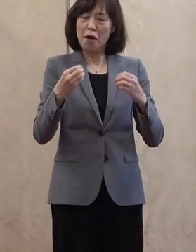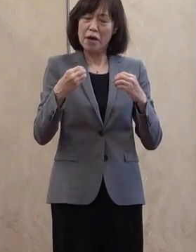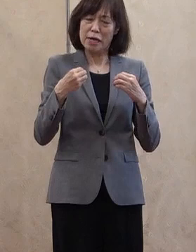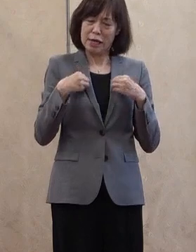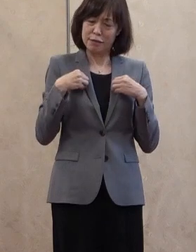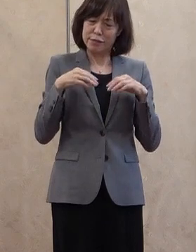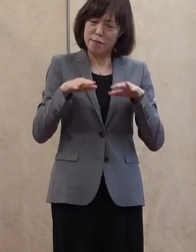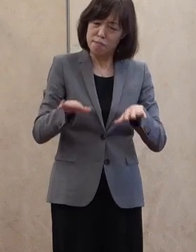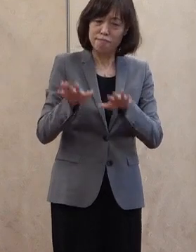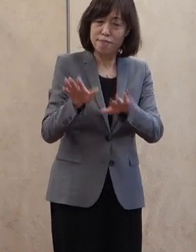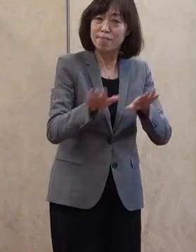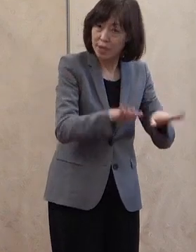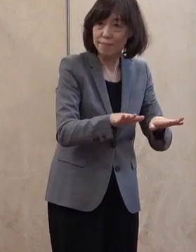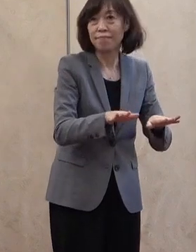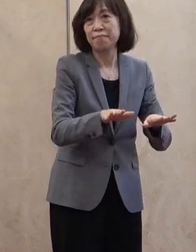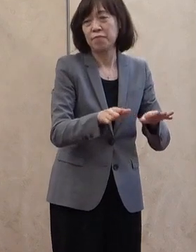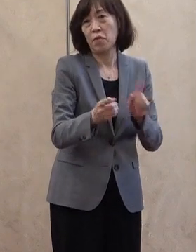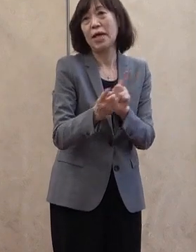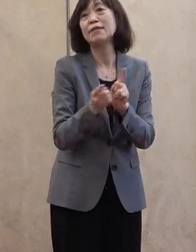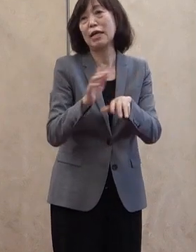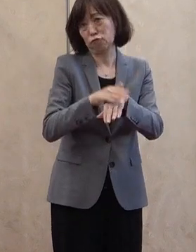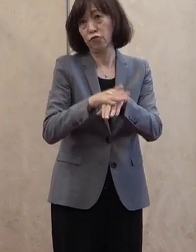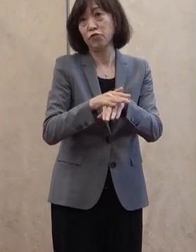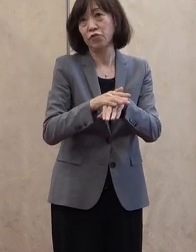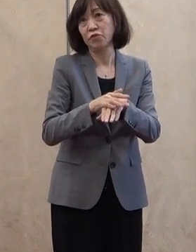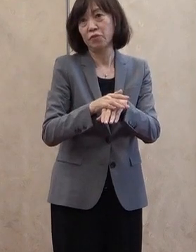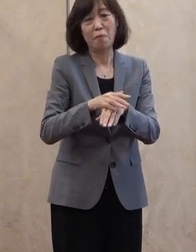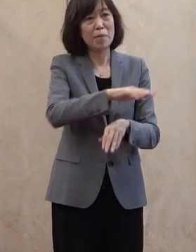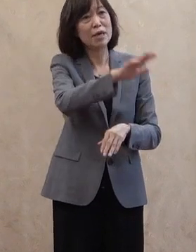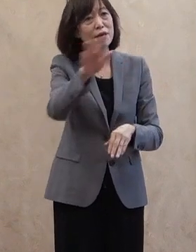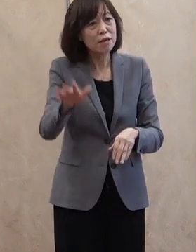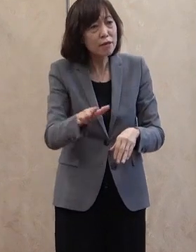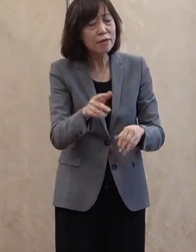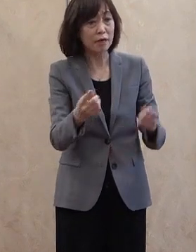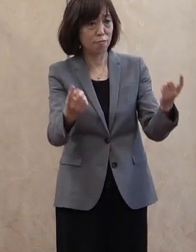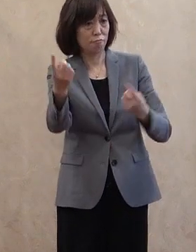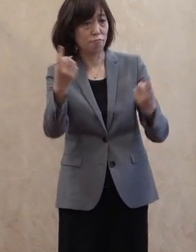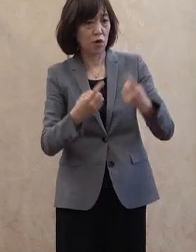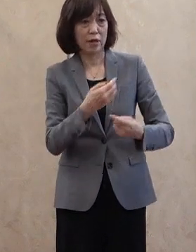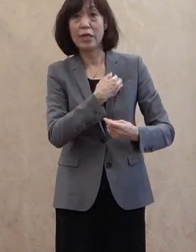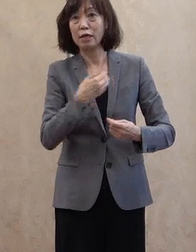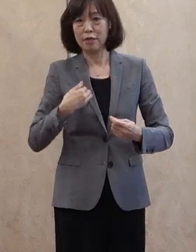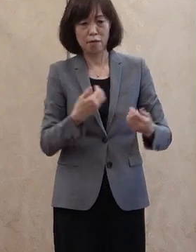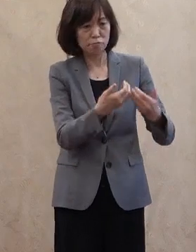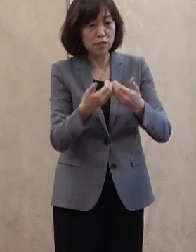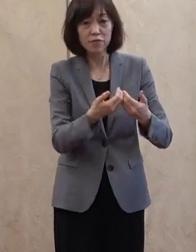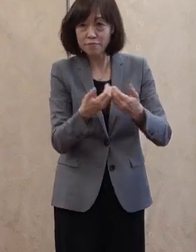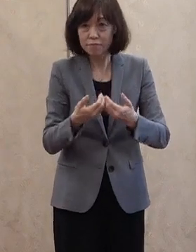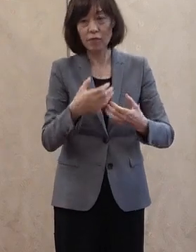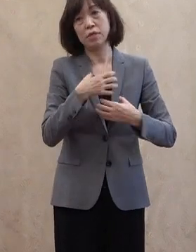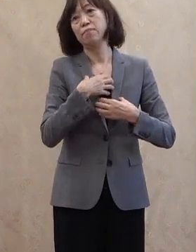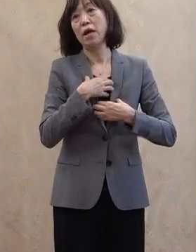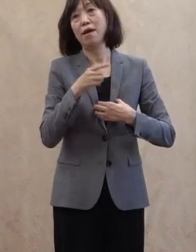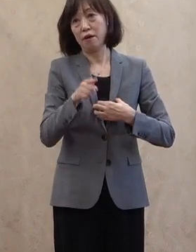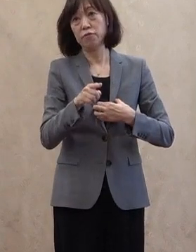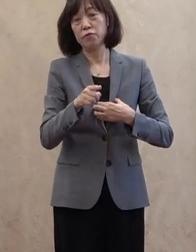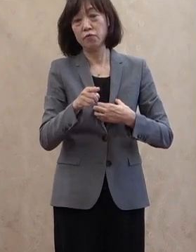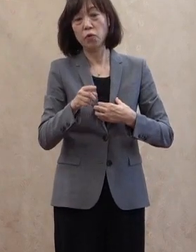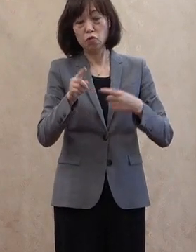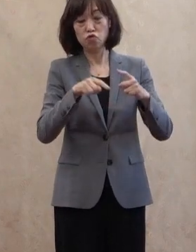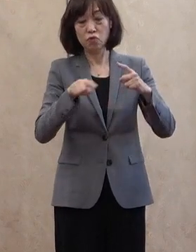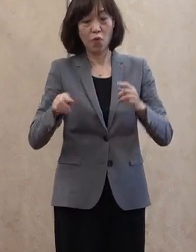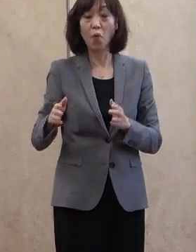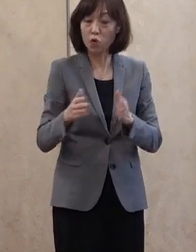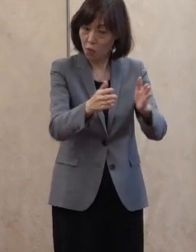から、行動で誰もが一応参加できて、密になるような、そ